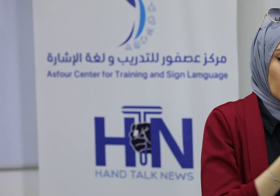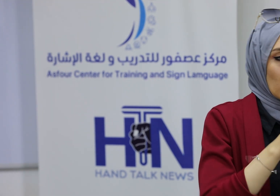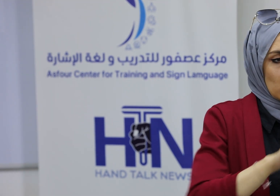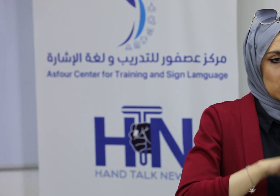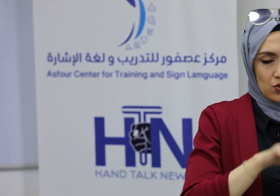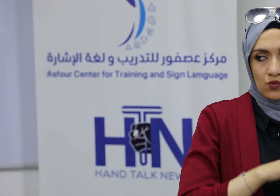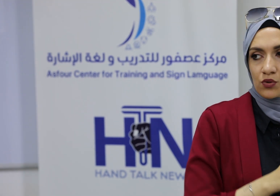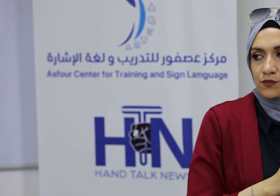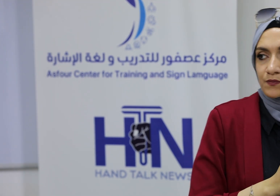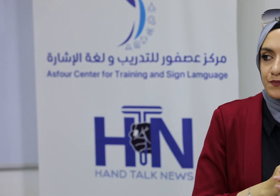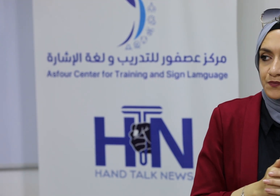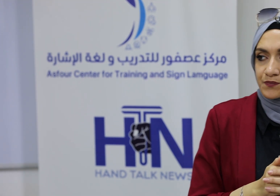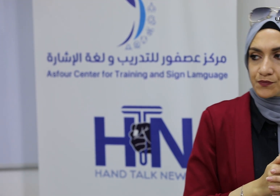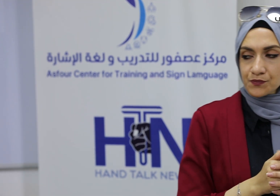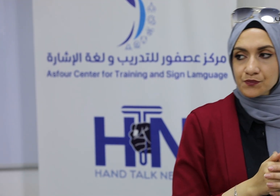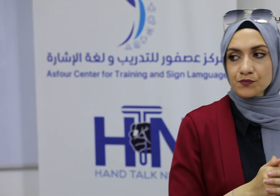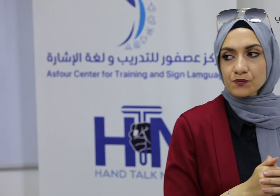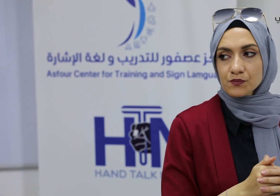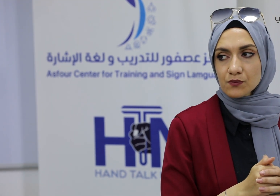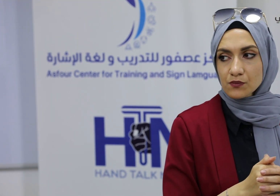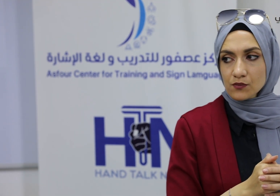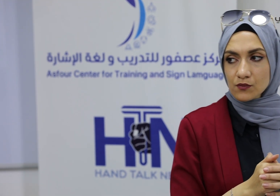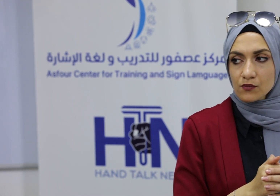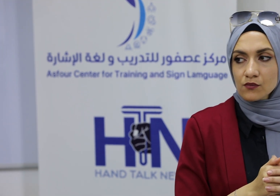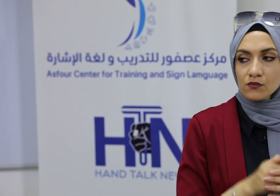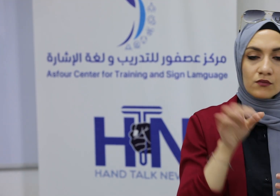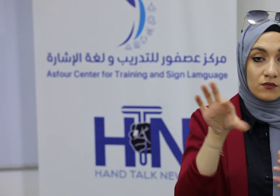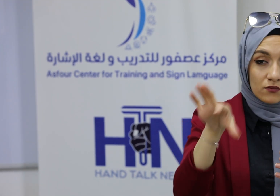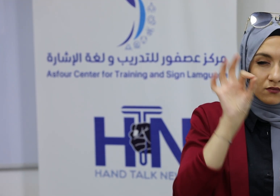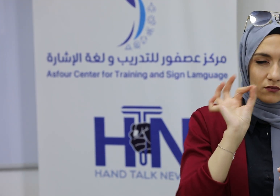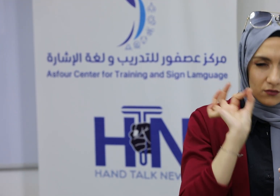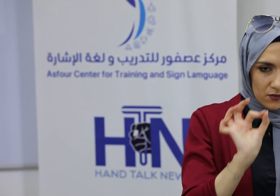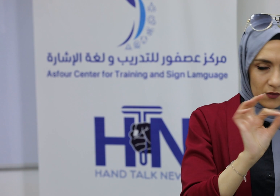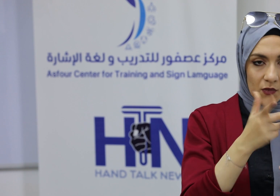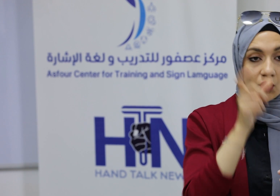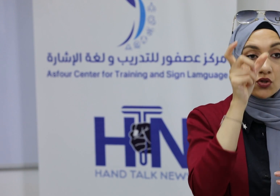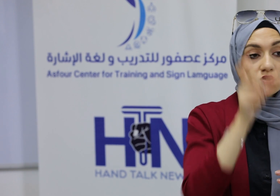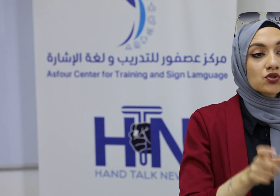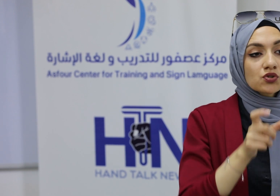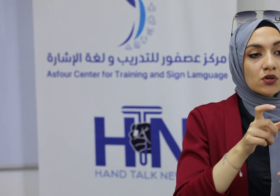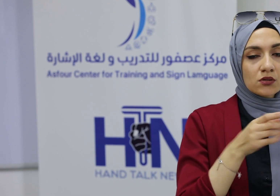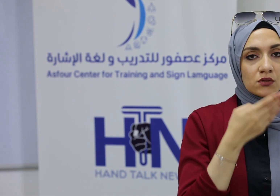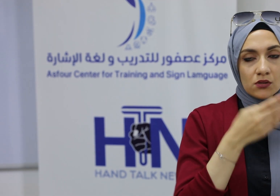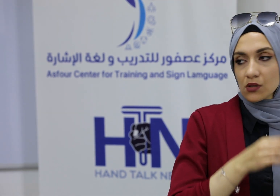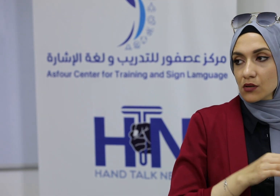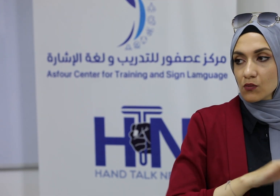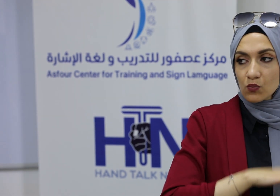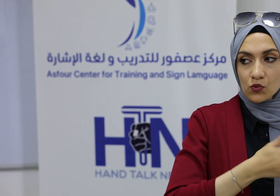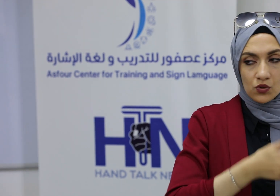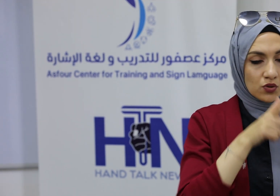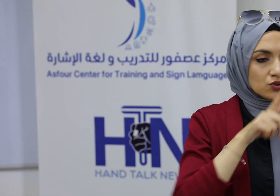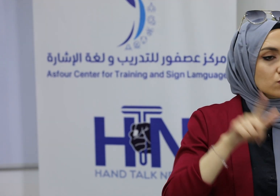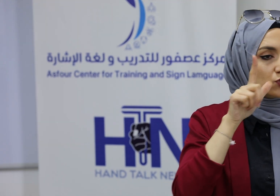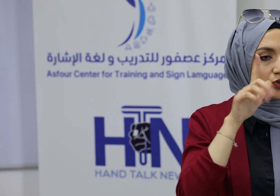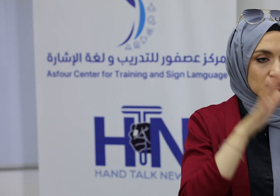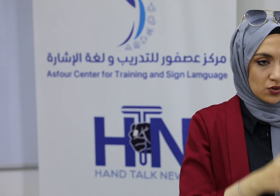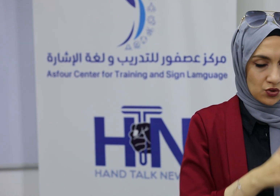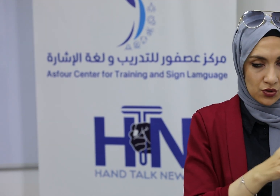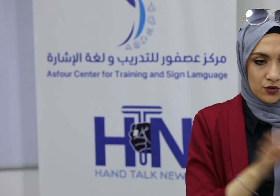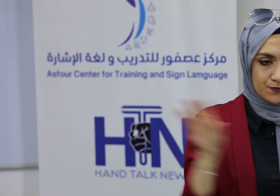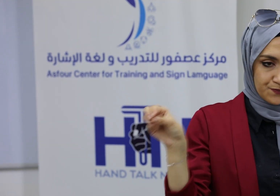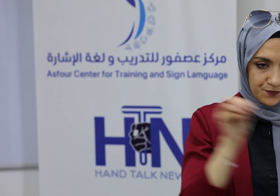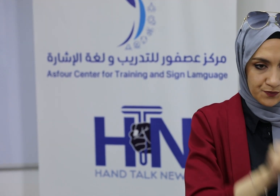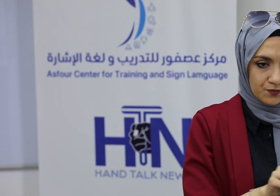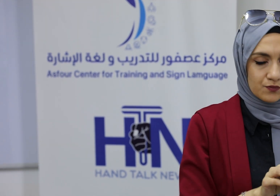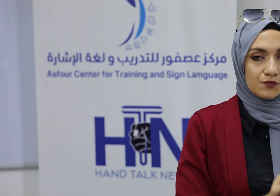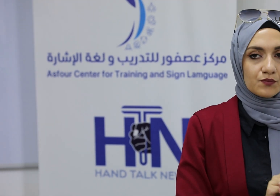المهم أخذت واحد متعمدي، أنا أخذت حدا من المترجمين للطلاب الدارسين بالبكالوريوس. نعم. المهم